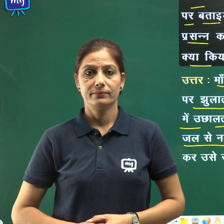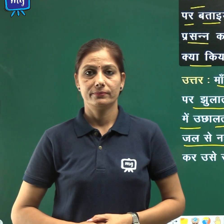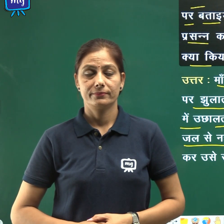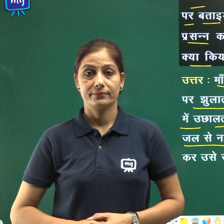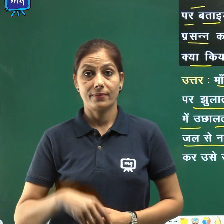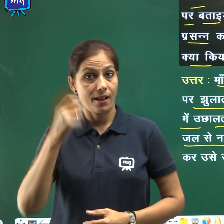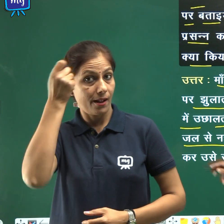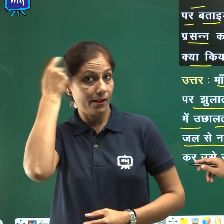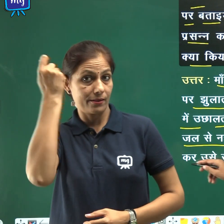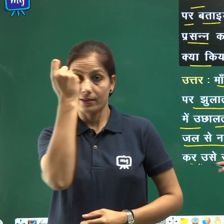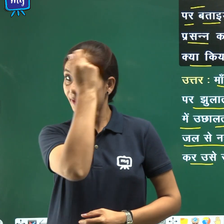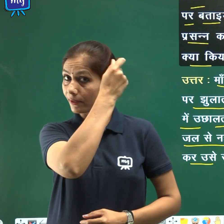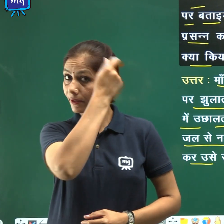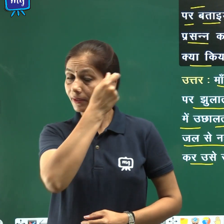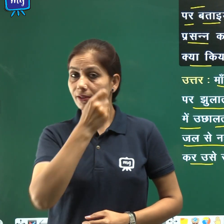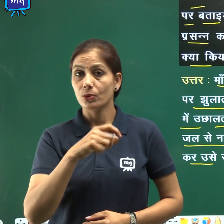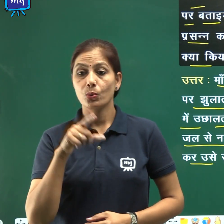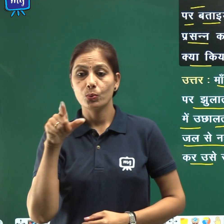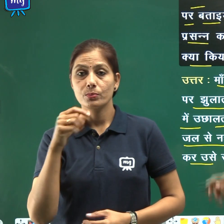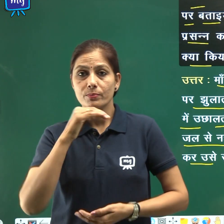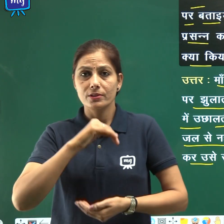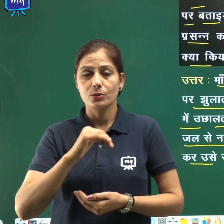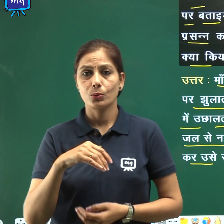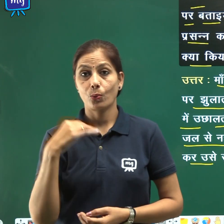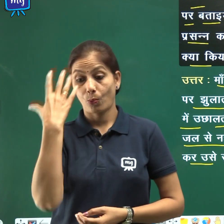कंघी करके उसे सुंदर बनाती है।